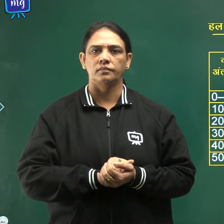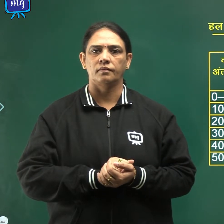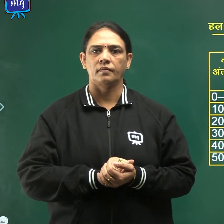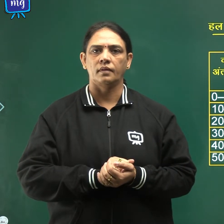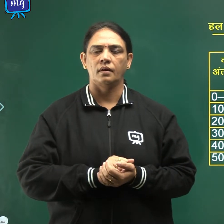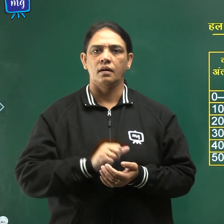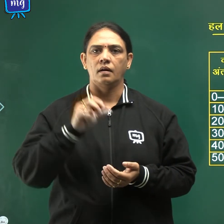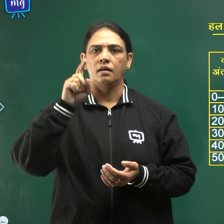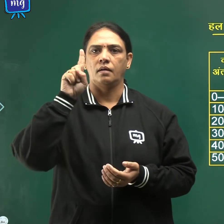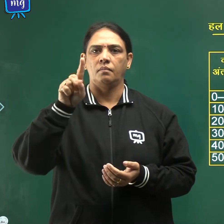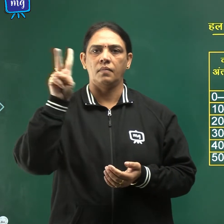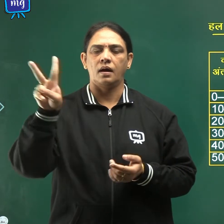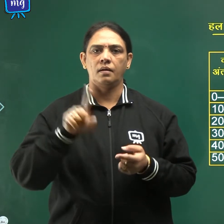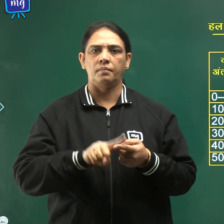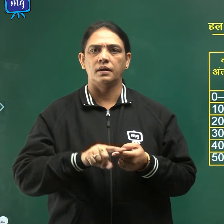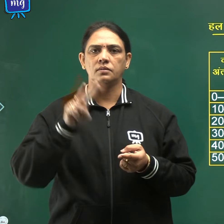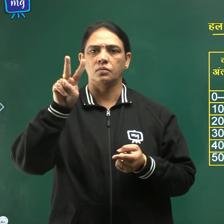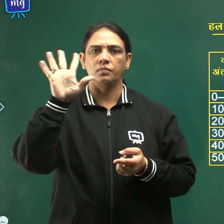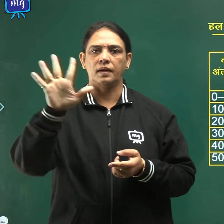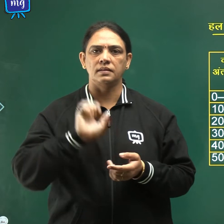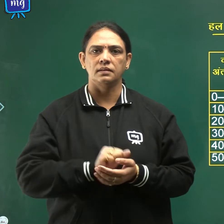12 + 25